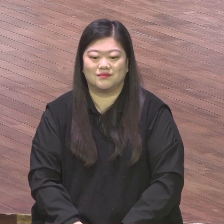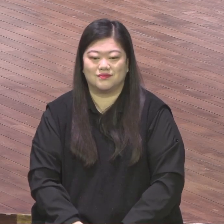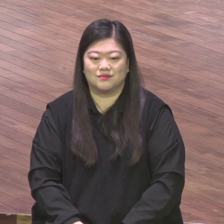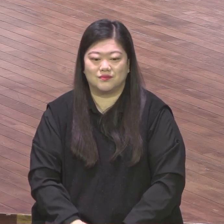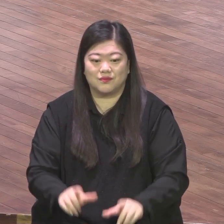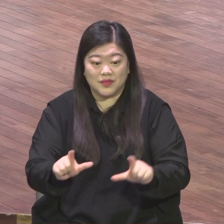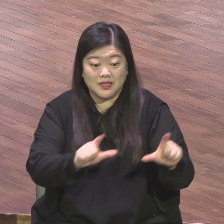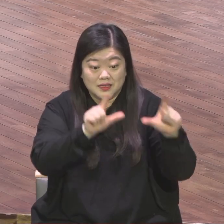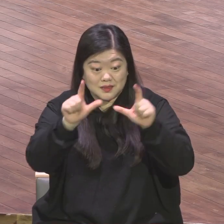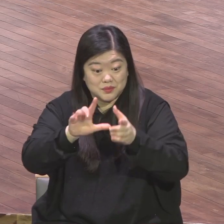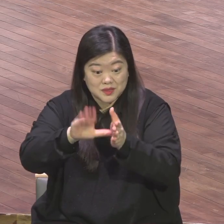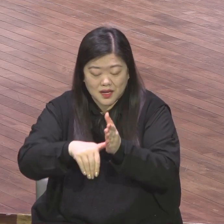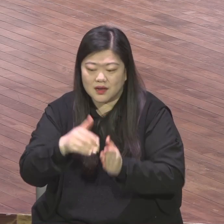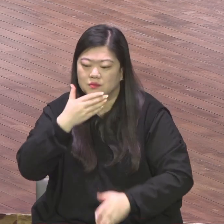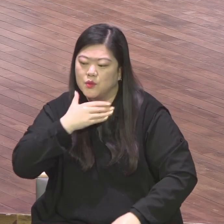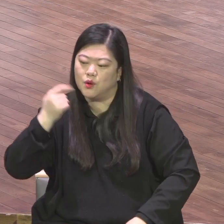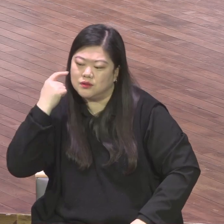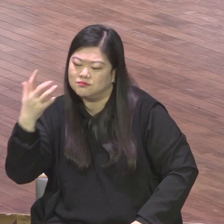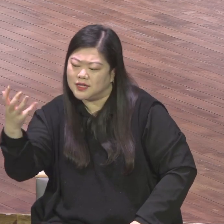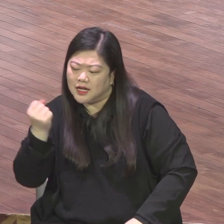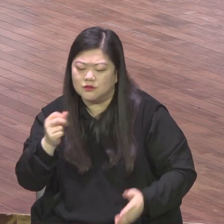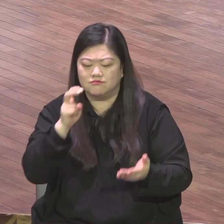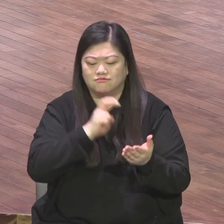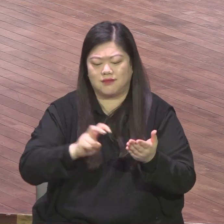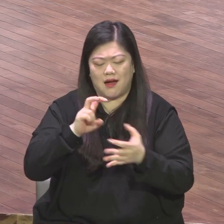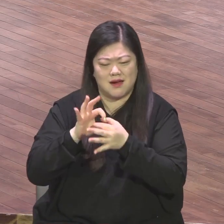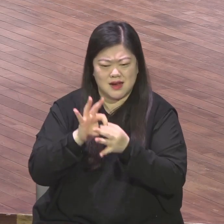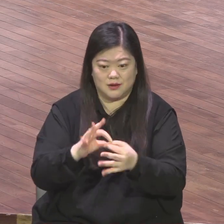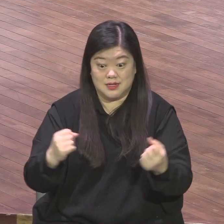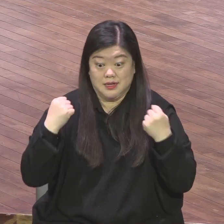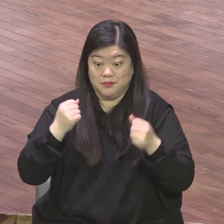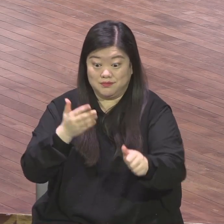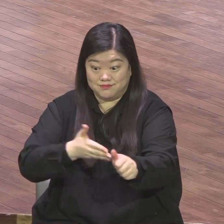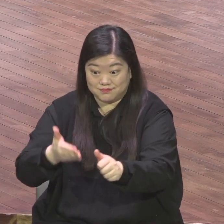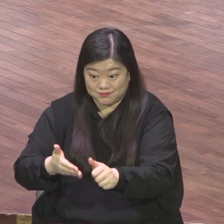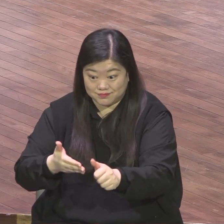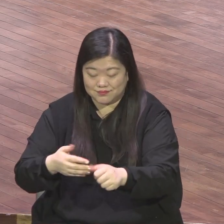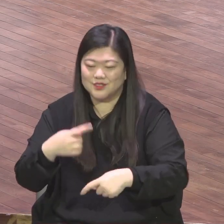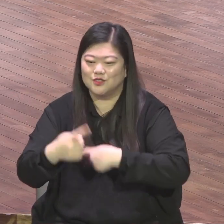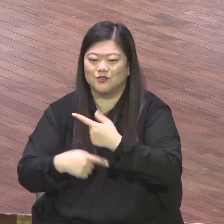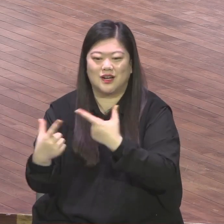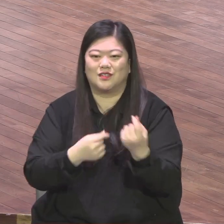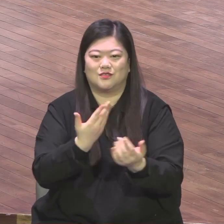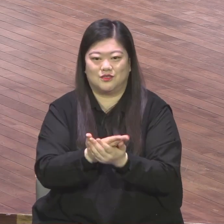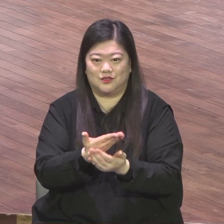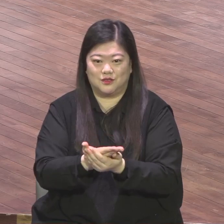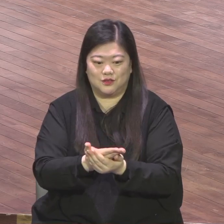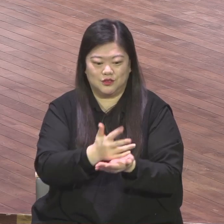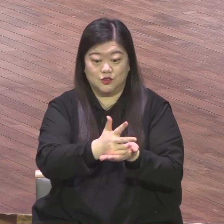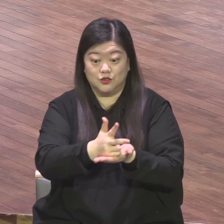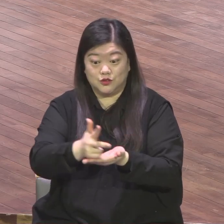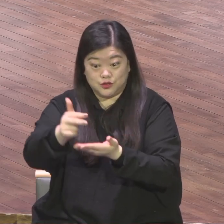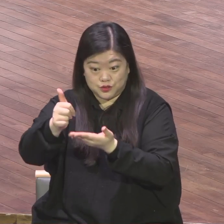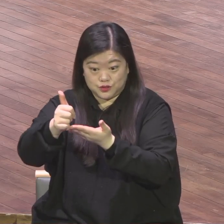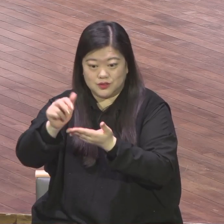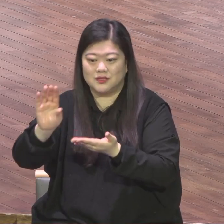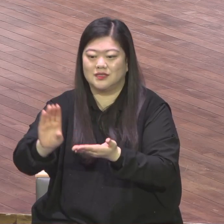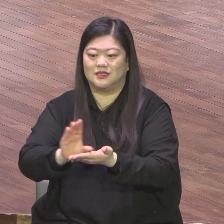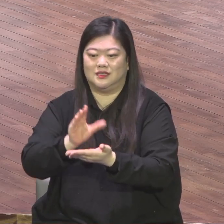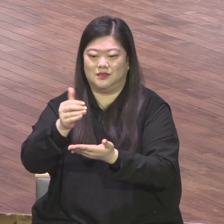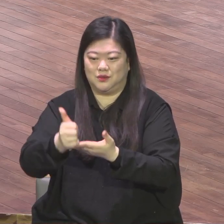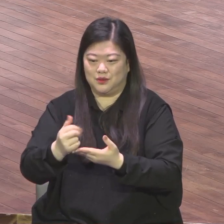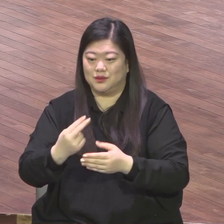속에서도 늘 복음을 가지고 찬양하시기를 바랍니다. 신앙 고백합니다. 주는